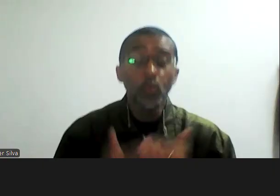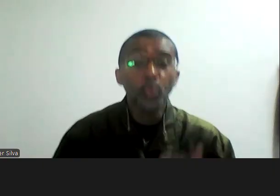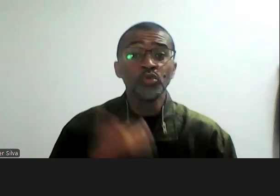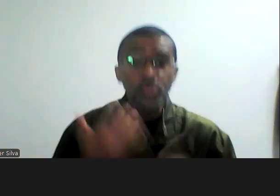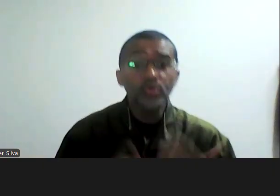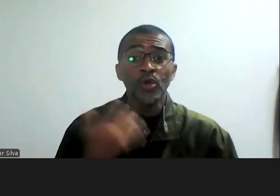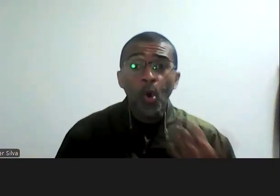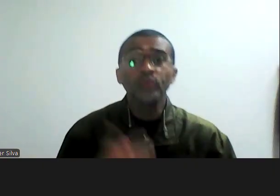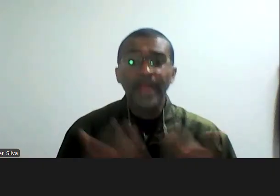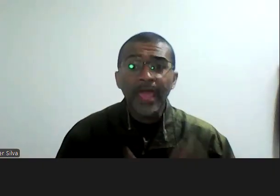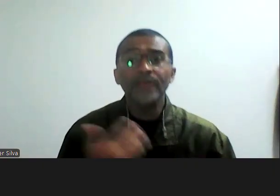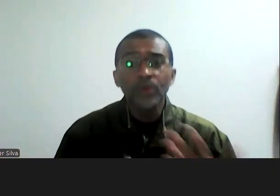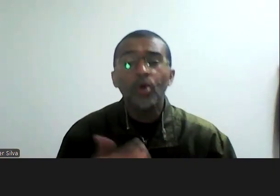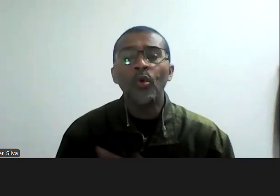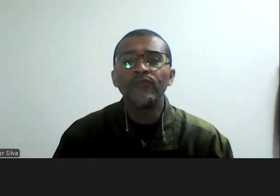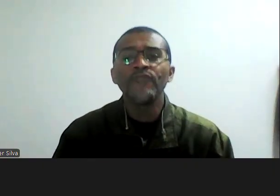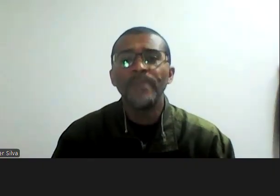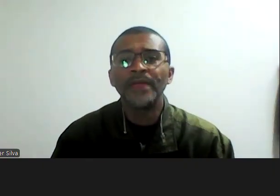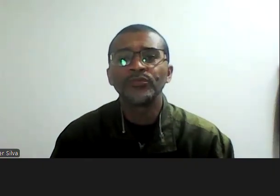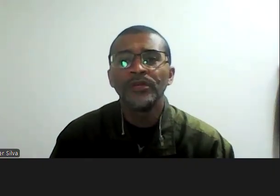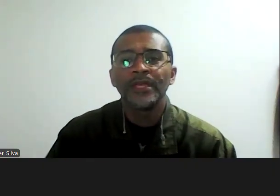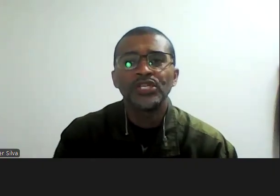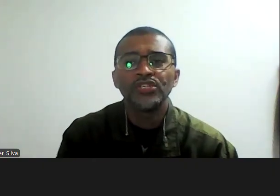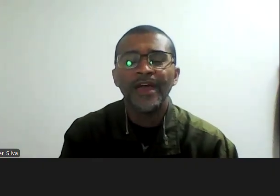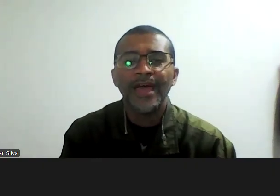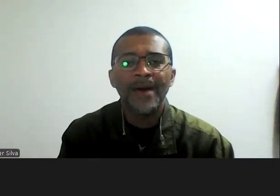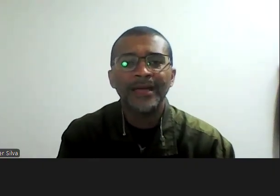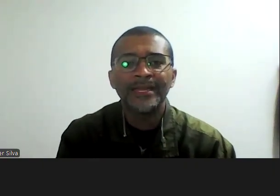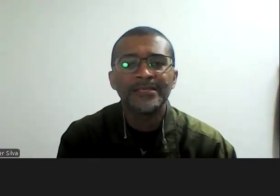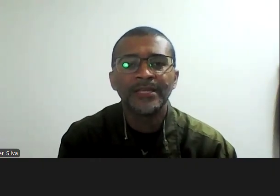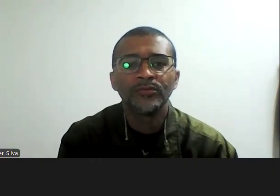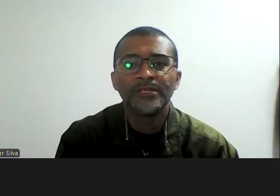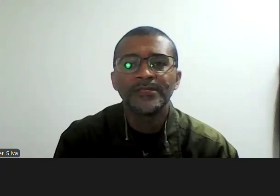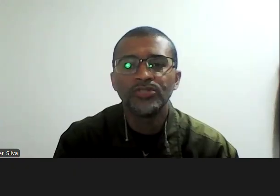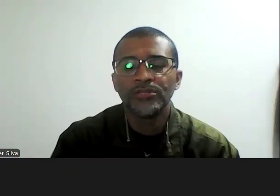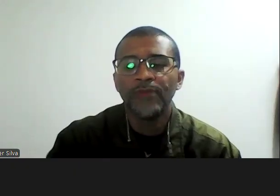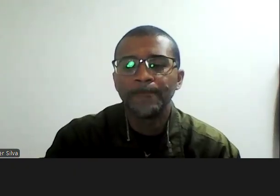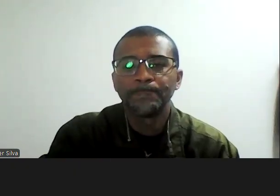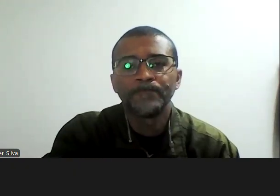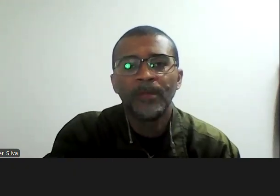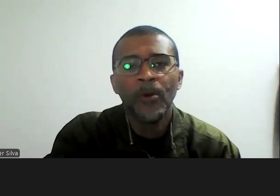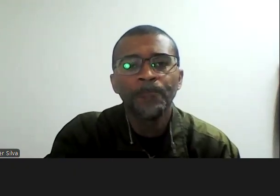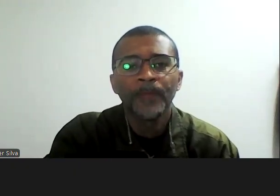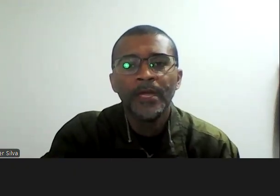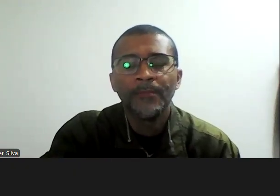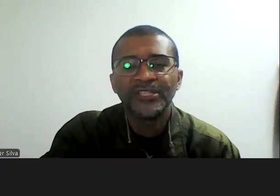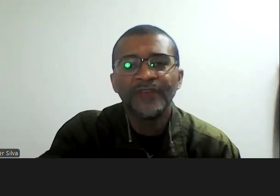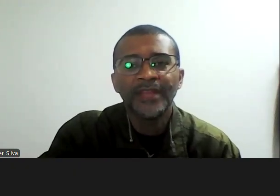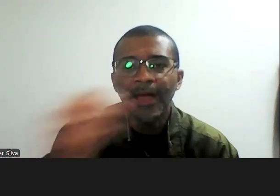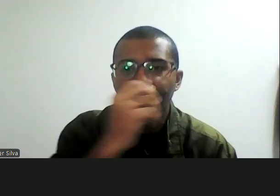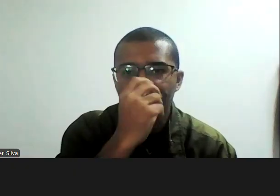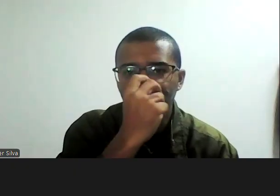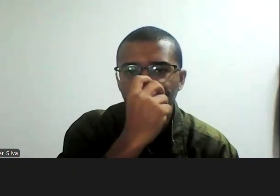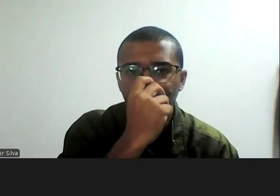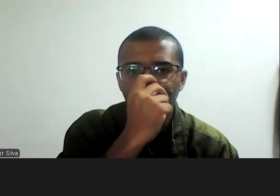É com o uso, com o treino, com o envolvimento que a gente vai acabar crescendo nesse sentido aí, tá bom? Mas a gente